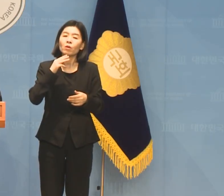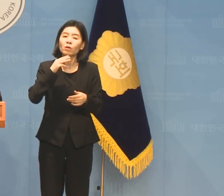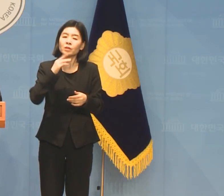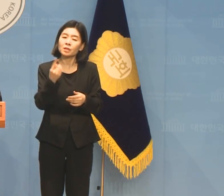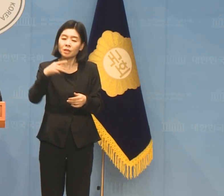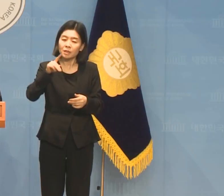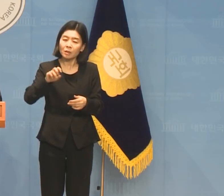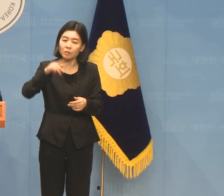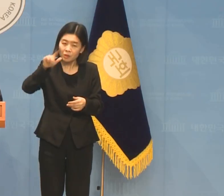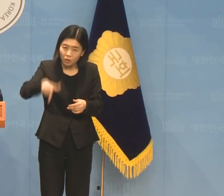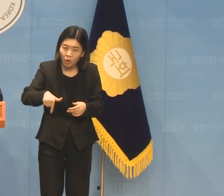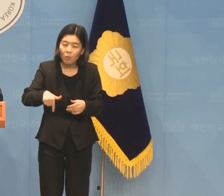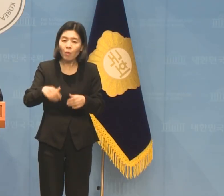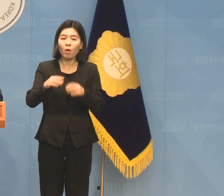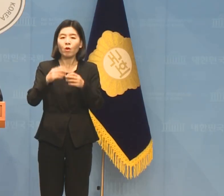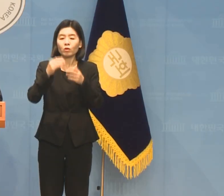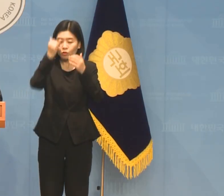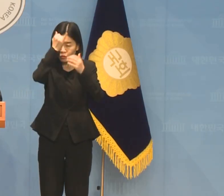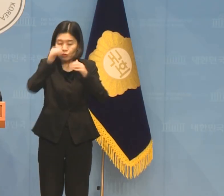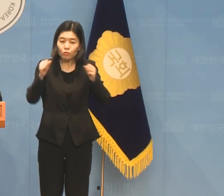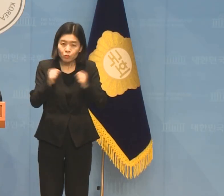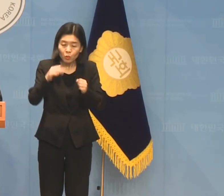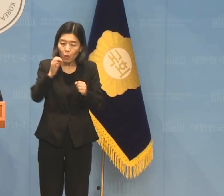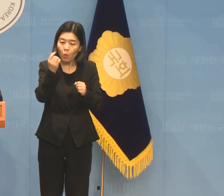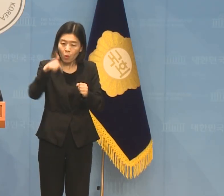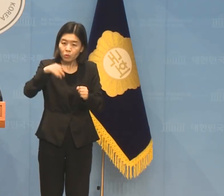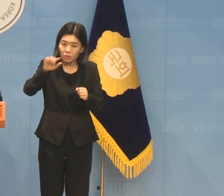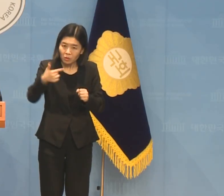허용한다며 반박했지만 이는 이준석 후보의